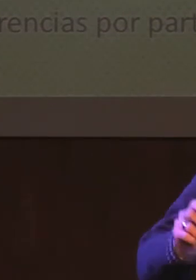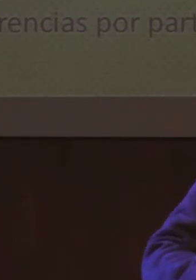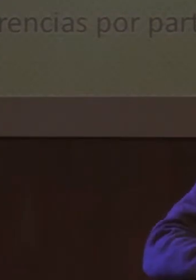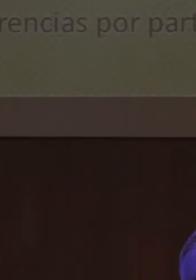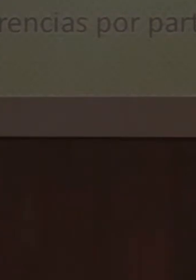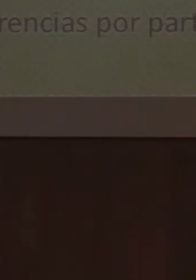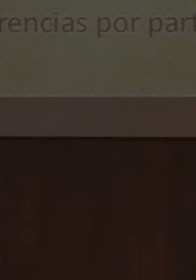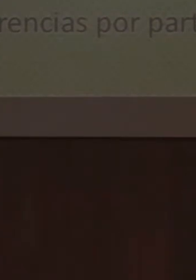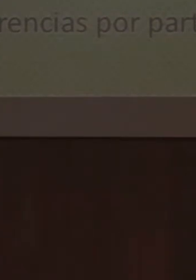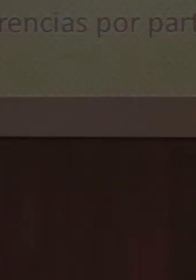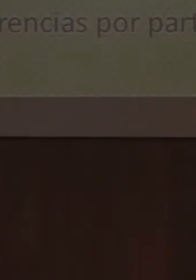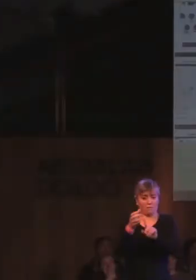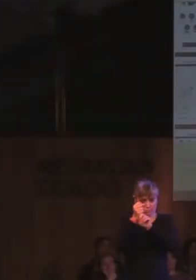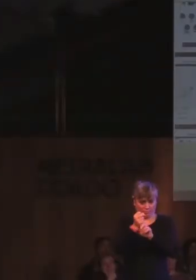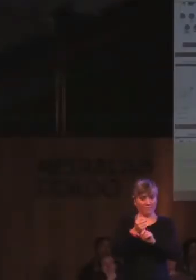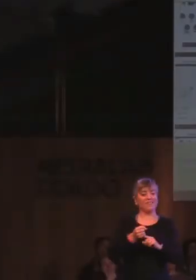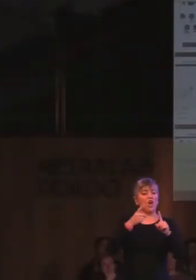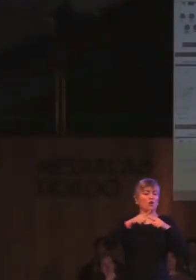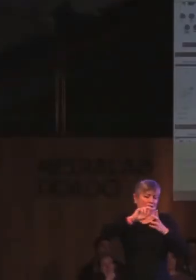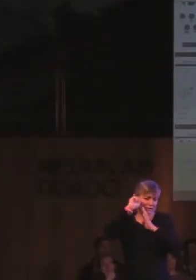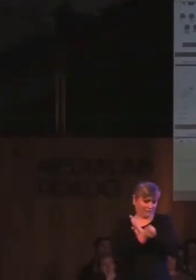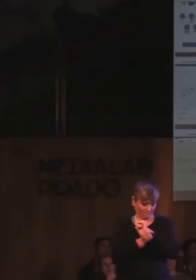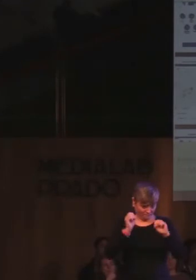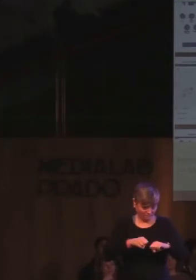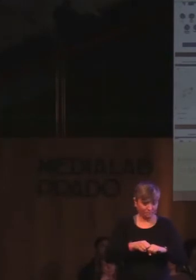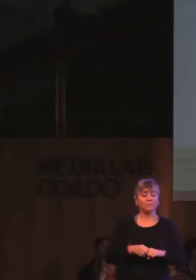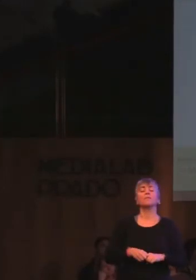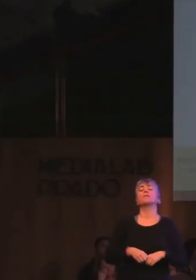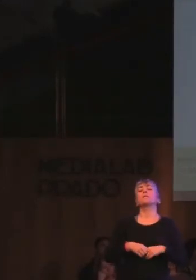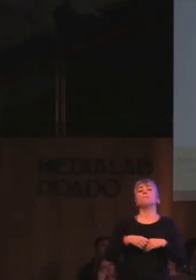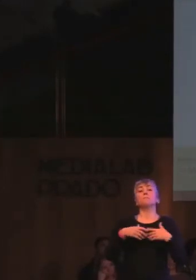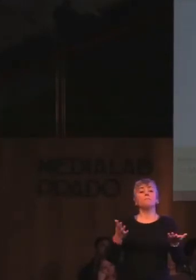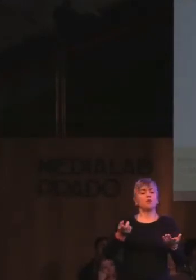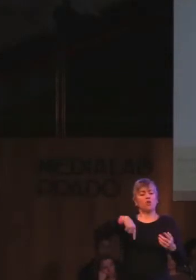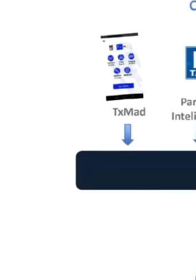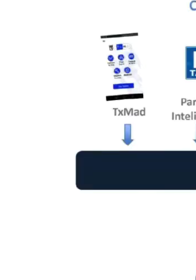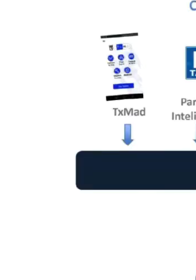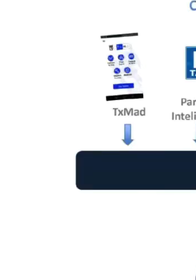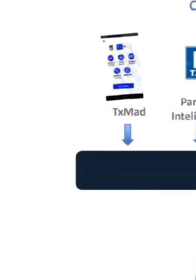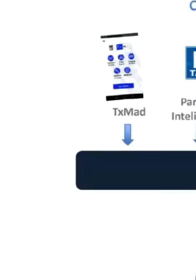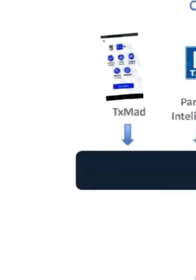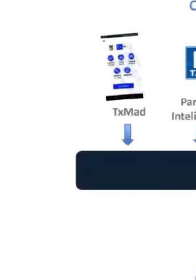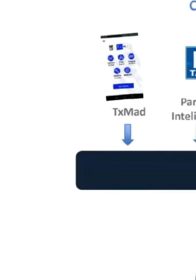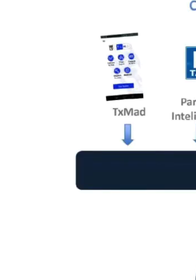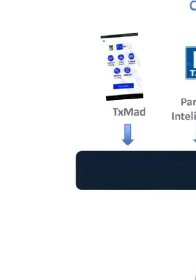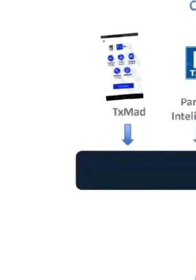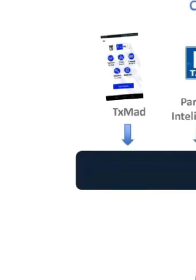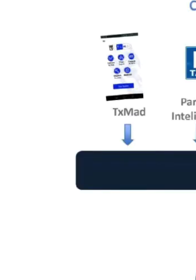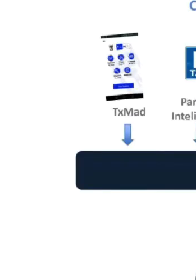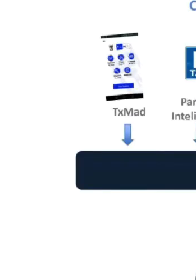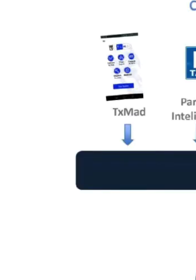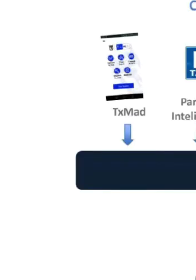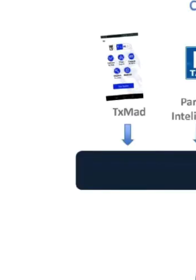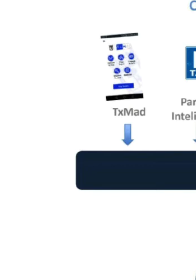poner un ejemplo, tiene varias cosas. Sin embargo, le hemos dado una vuelta, hemos hecho un